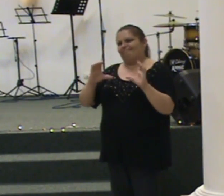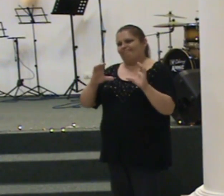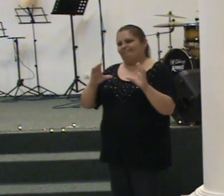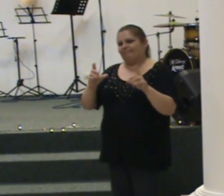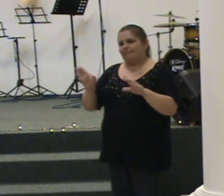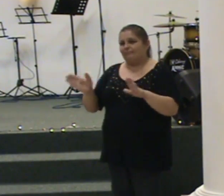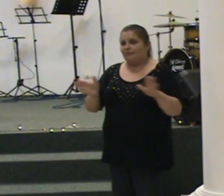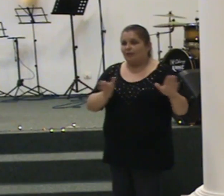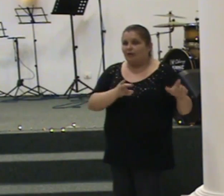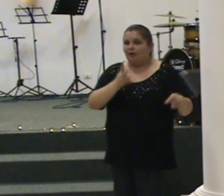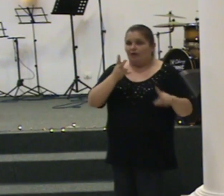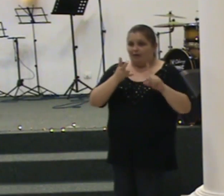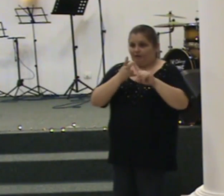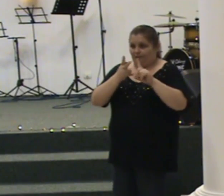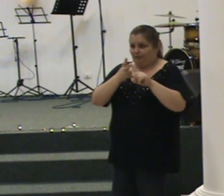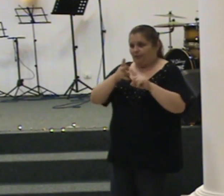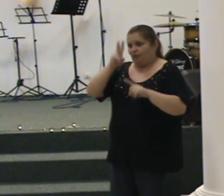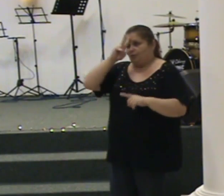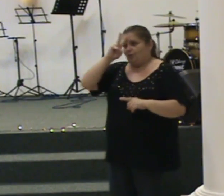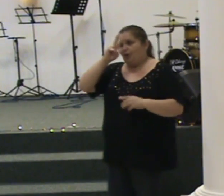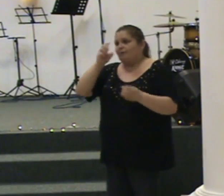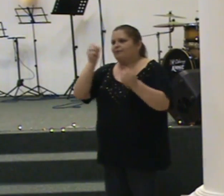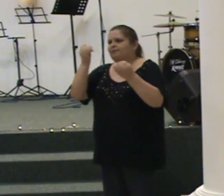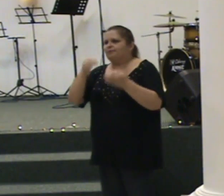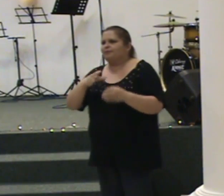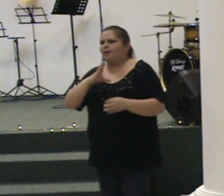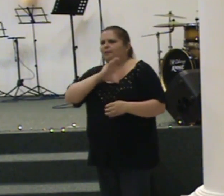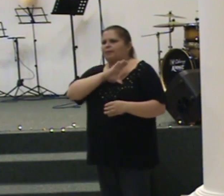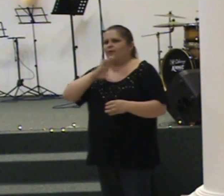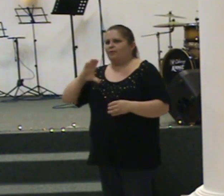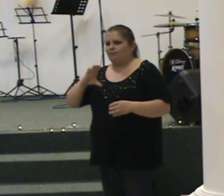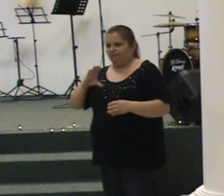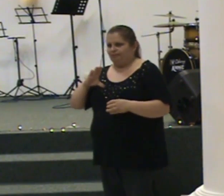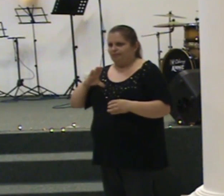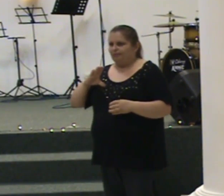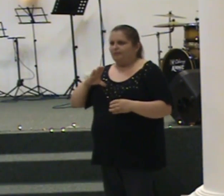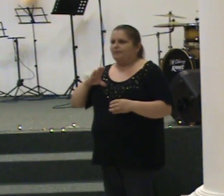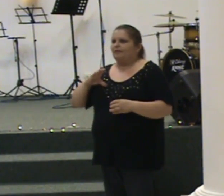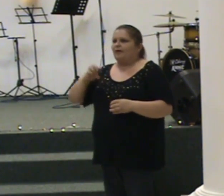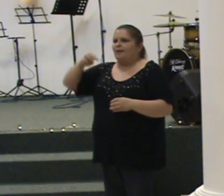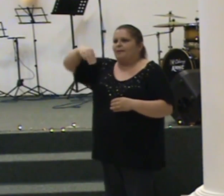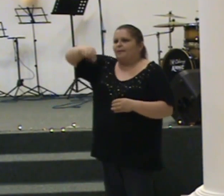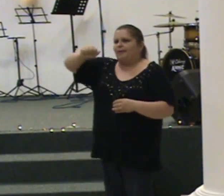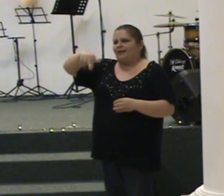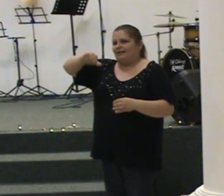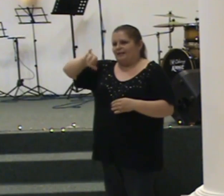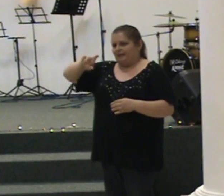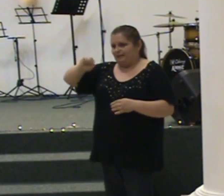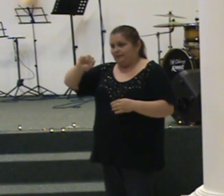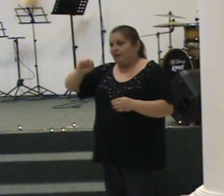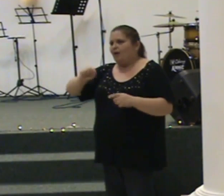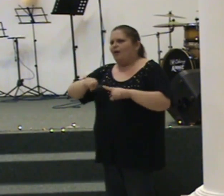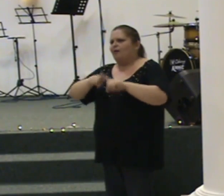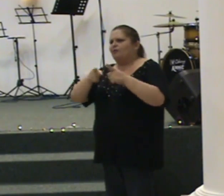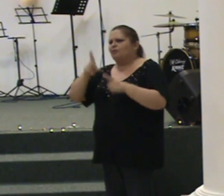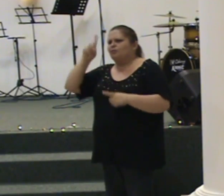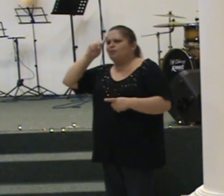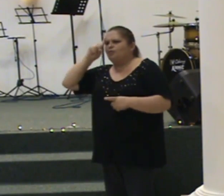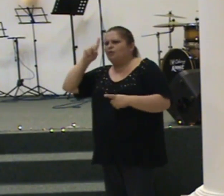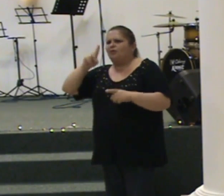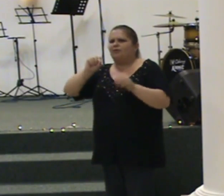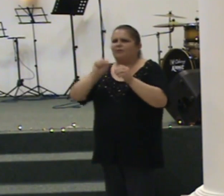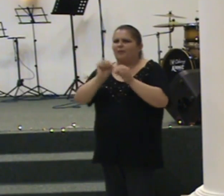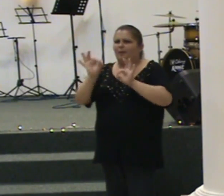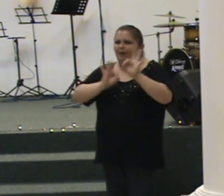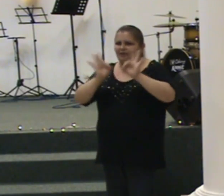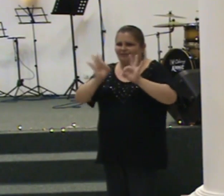outra história de vida também, eu tenho aqui minha cunhada, a Maria Aparecida, que está aqui conosco hoje. No dia que nós fizemos o